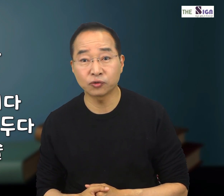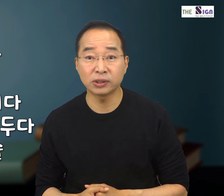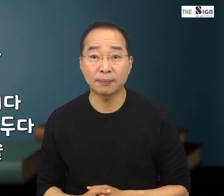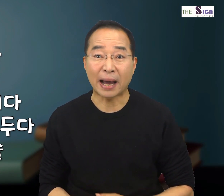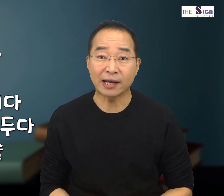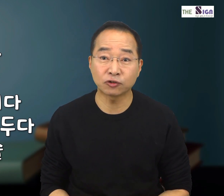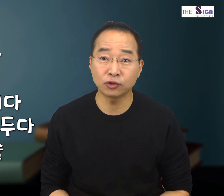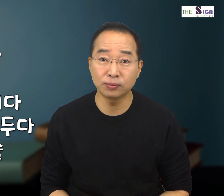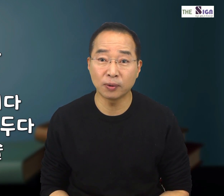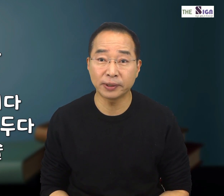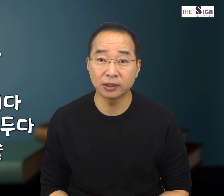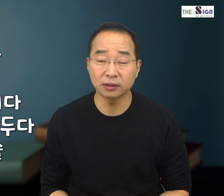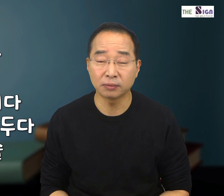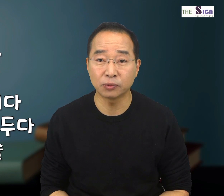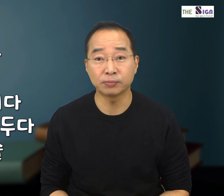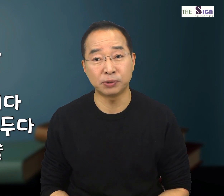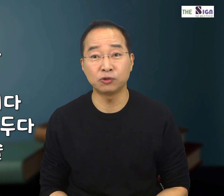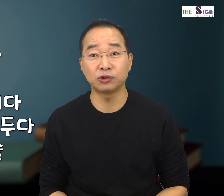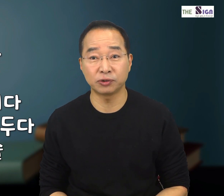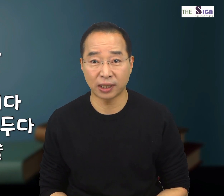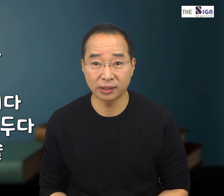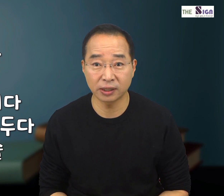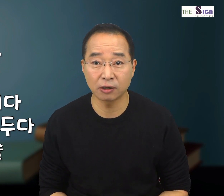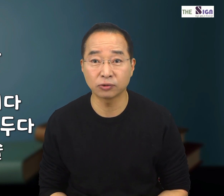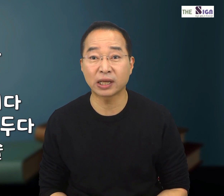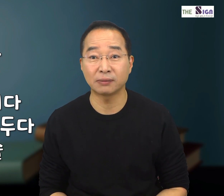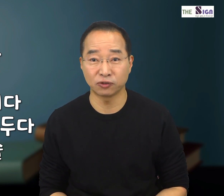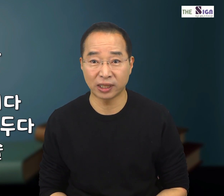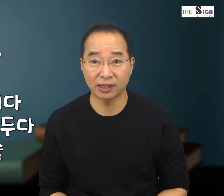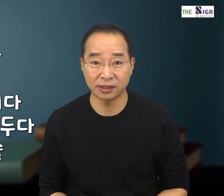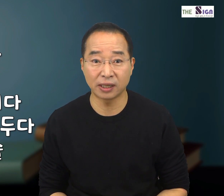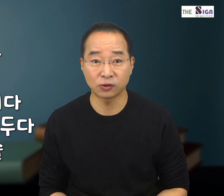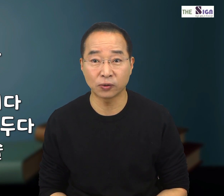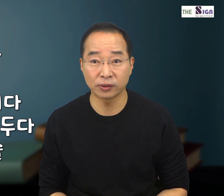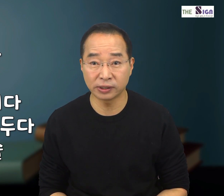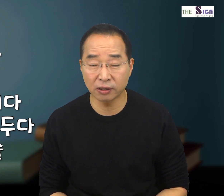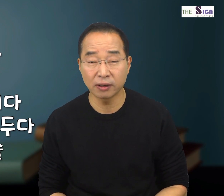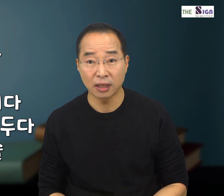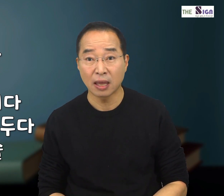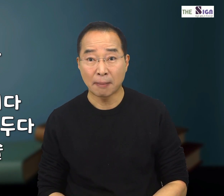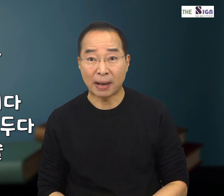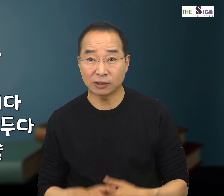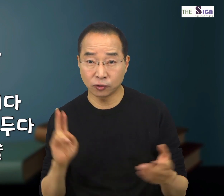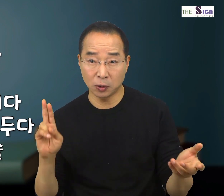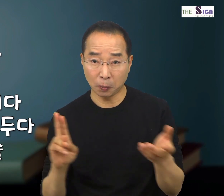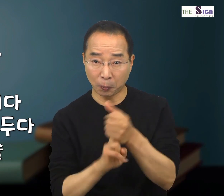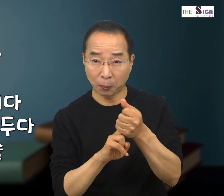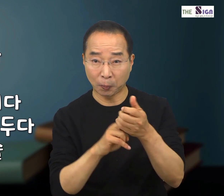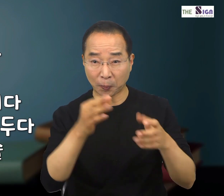이제 마술을 보면은 뭐 비둘기도 사라지게 하고 사람도 사라지게 하죠. 그래서 마술을